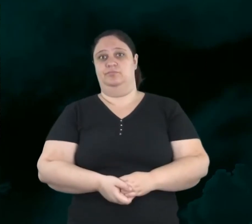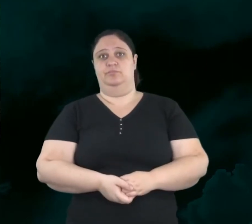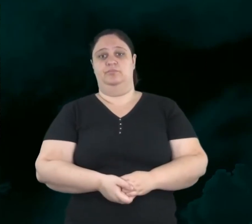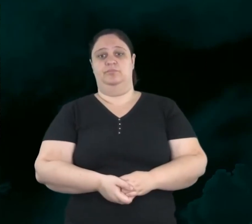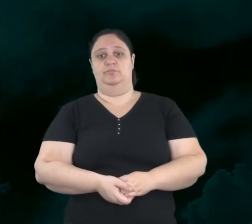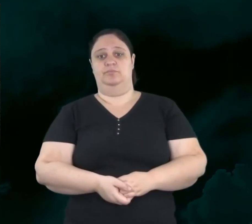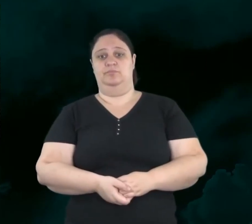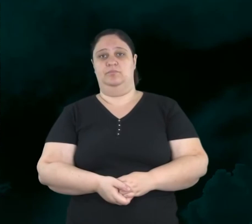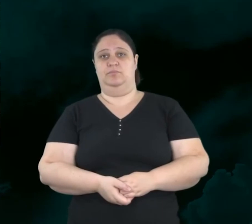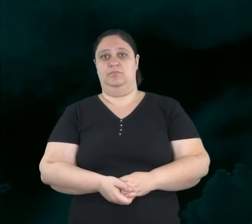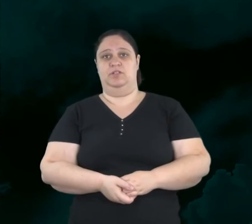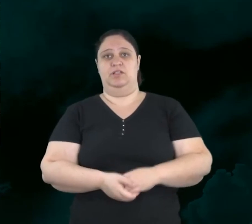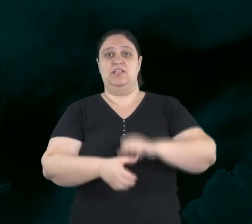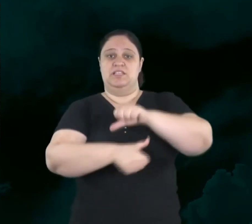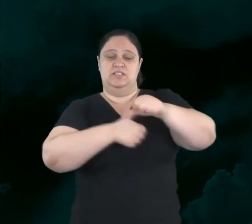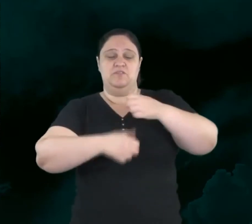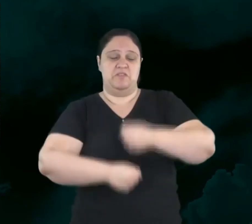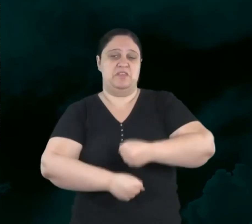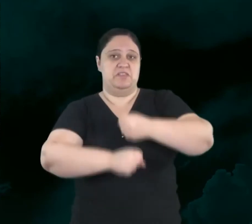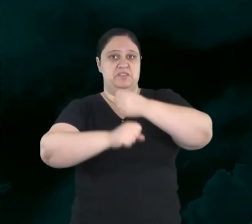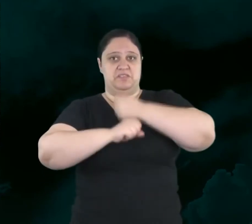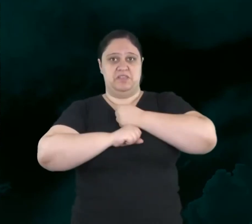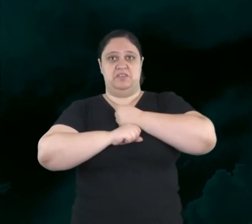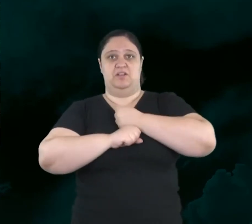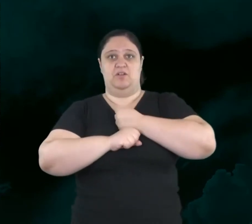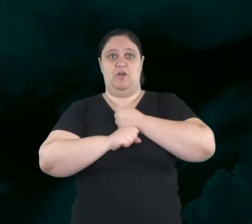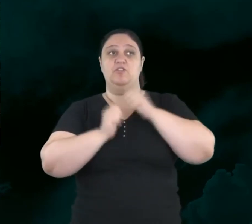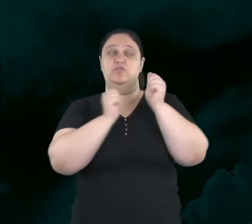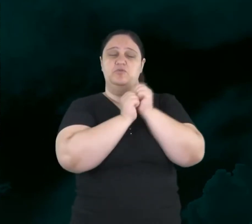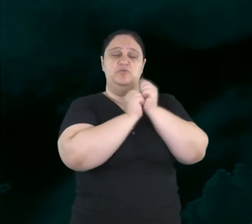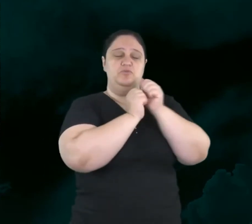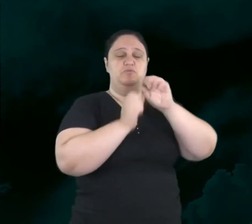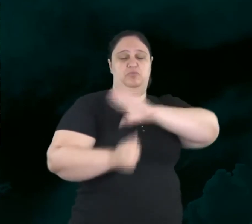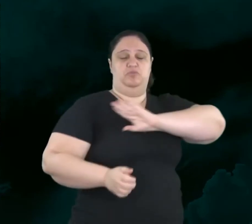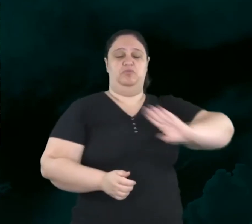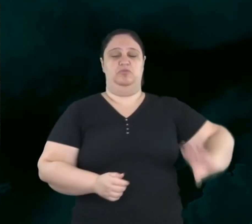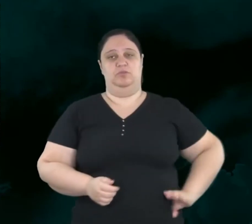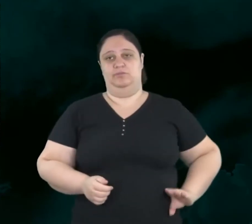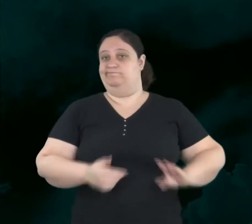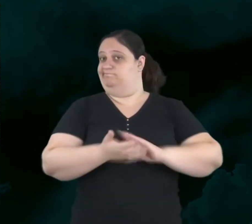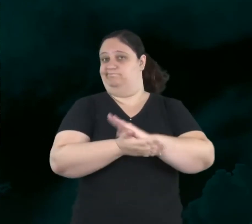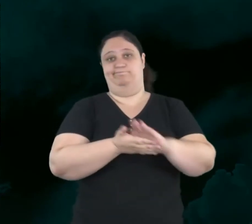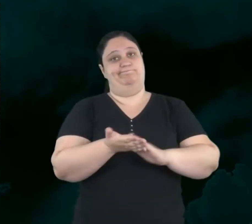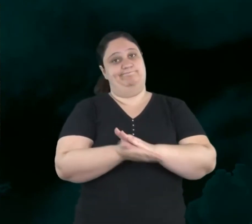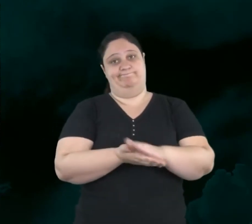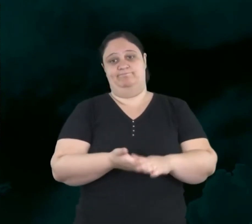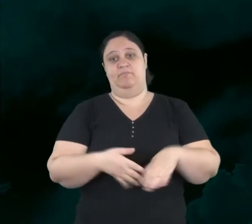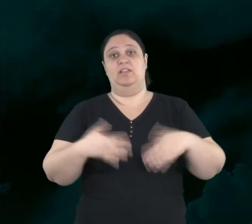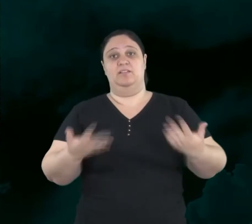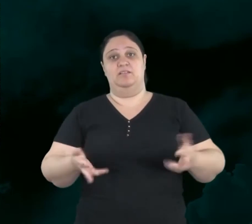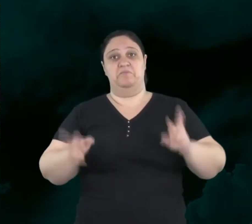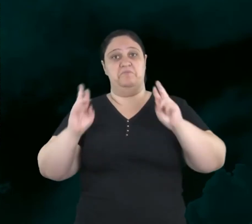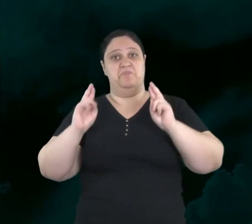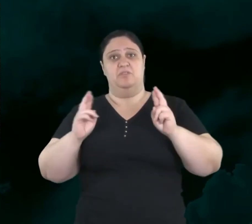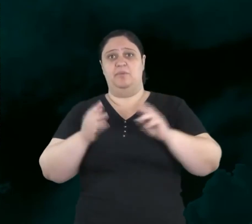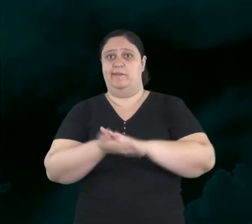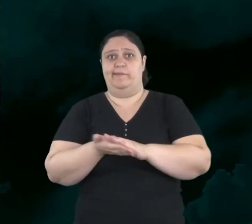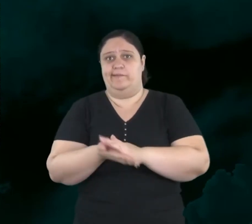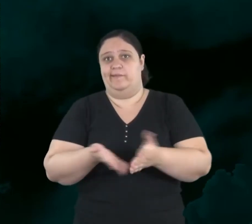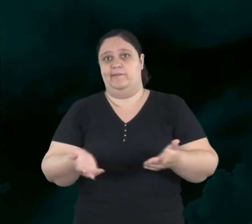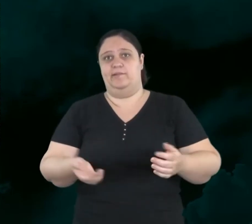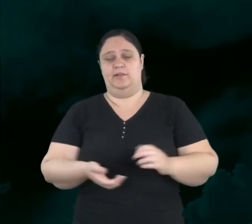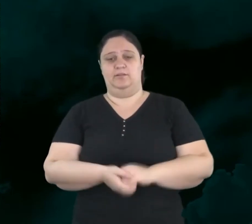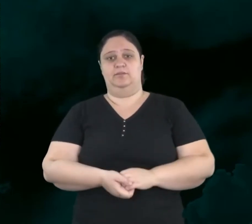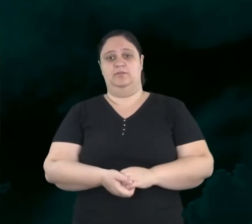serem sacerdotes e reis, juntamente com Cristo. Portanto, não é a esperança. A sua esperança